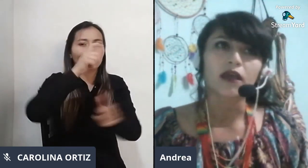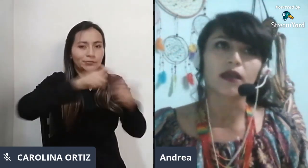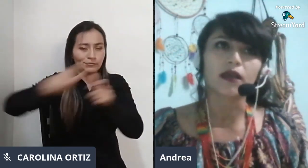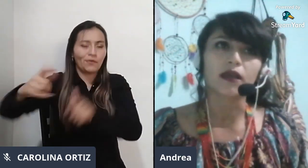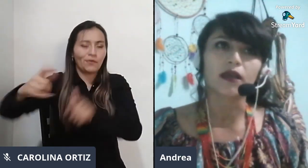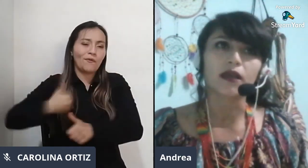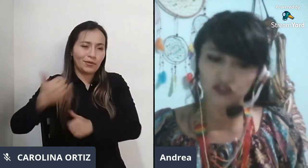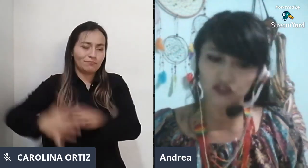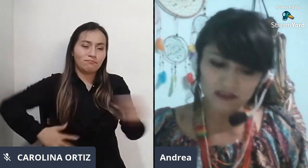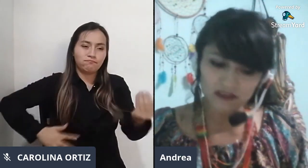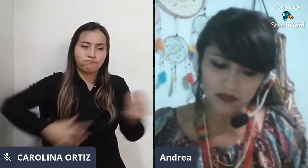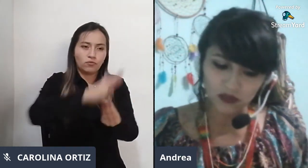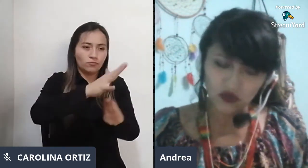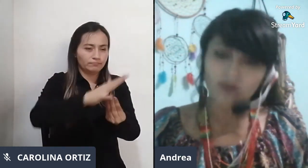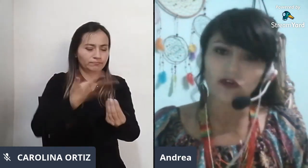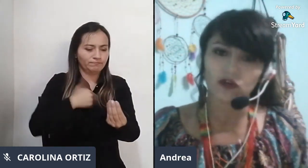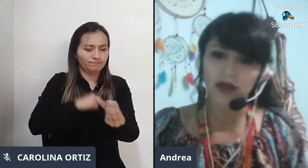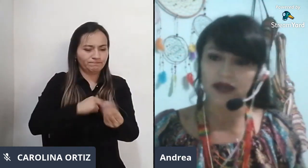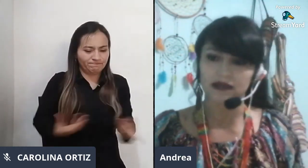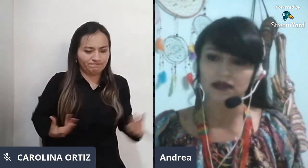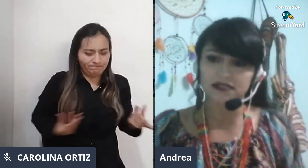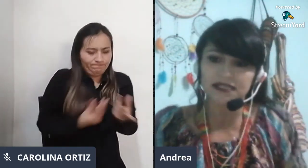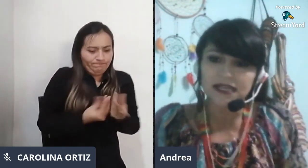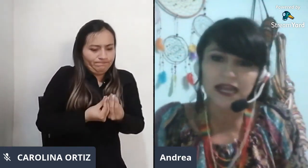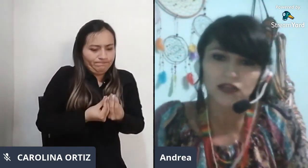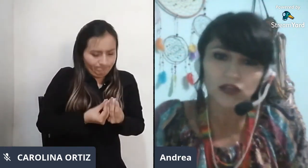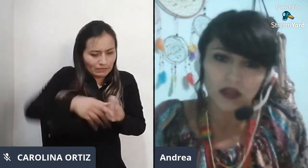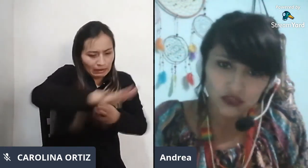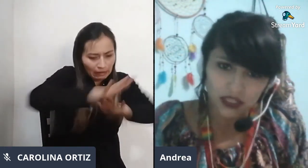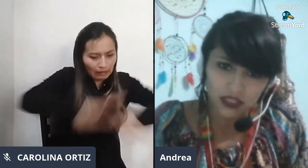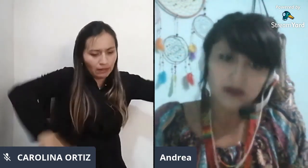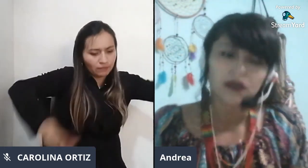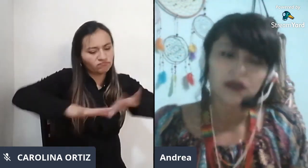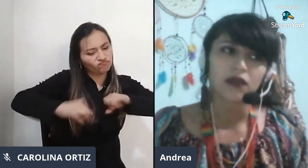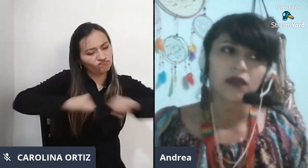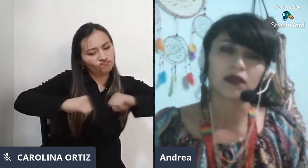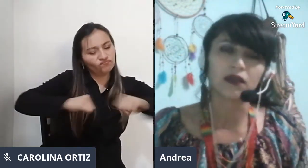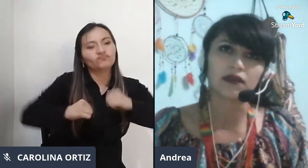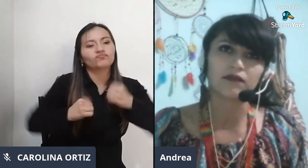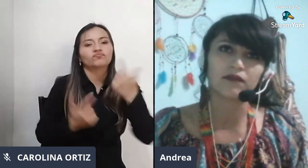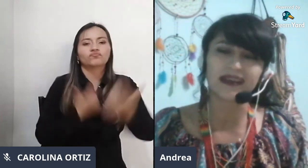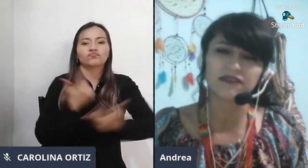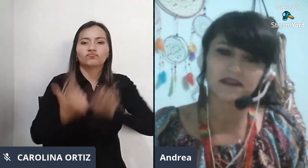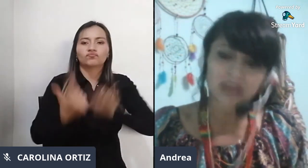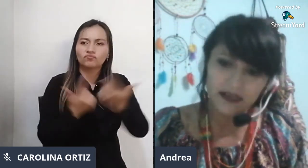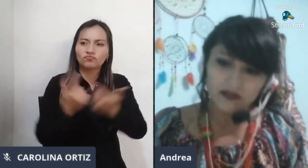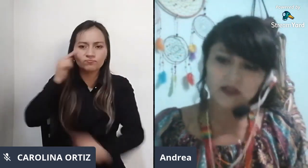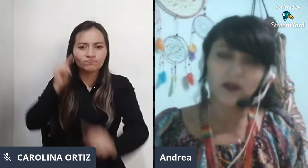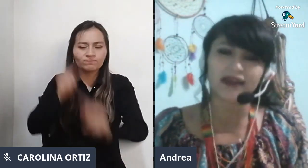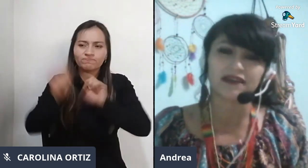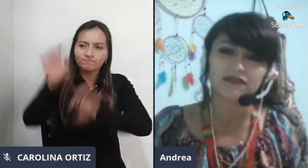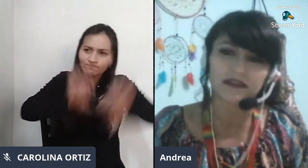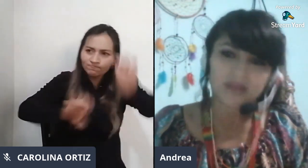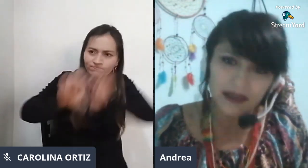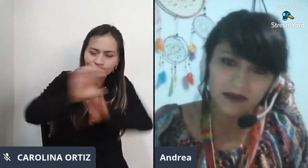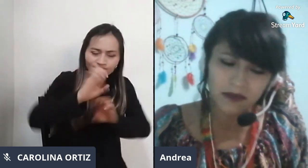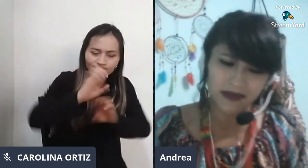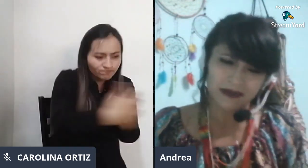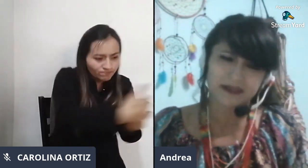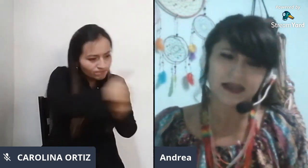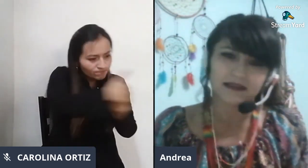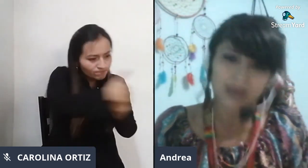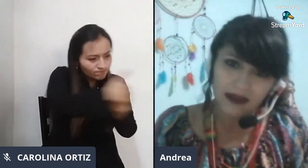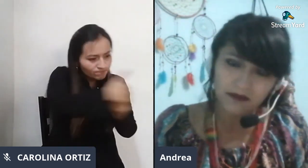Nosotros decidimos conformar este escenario de lucha para defendernos, para defender, para rescatar,